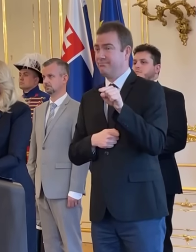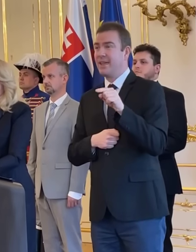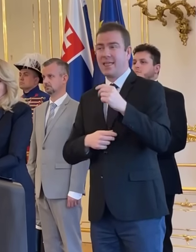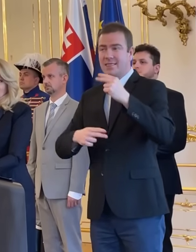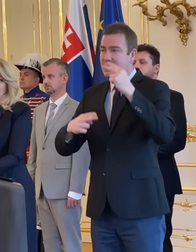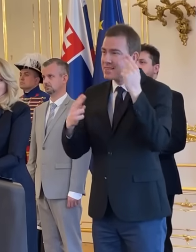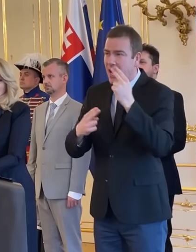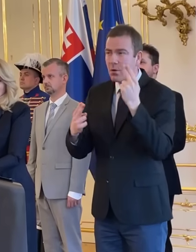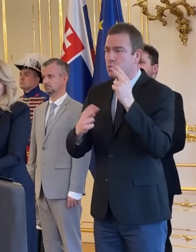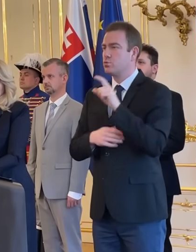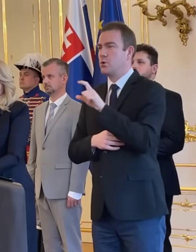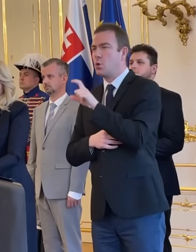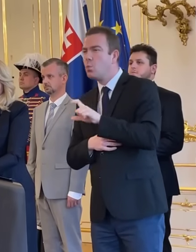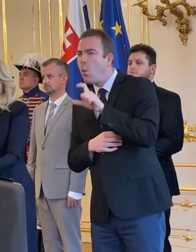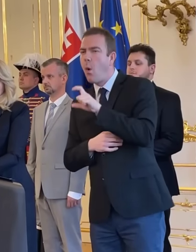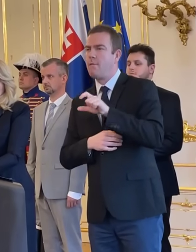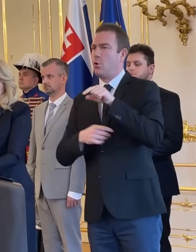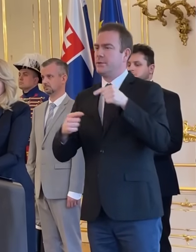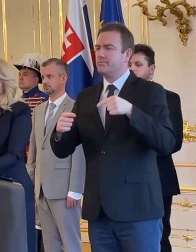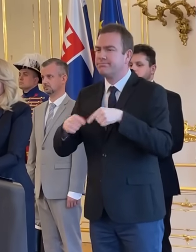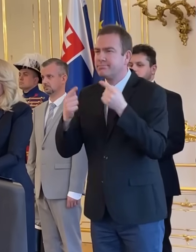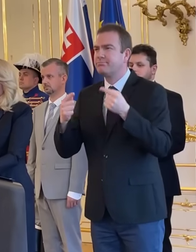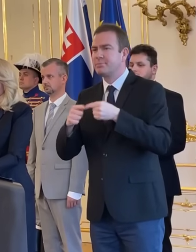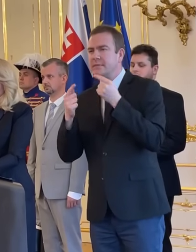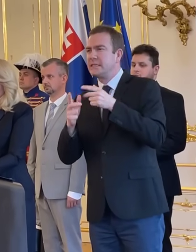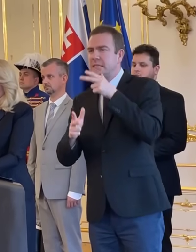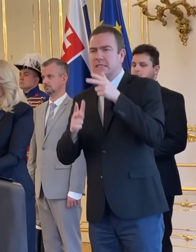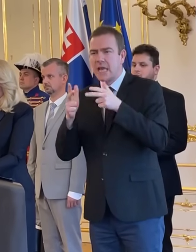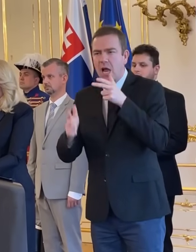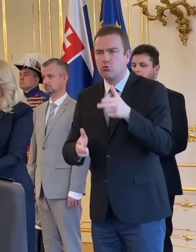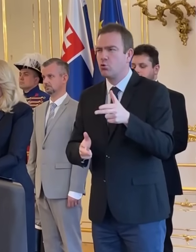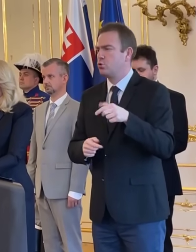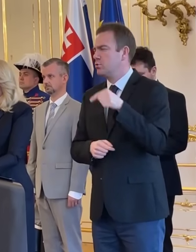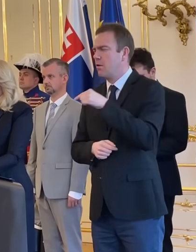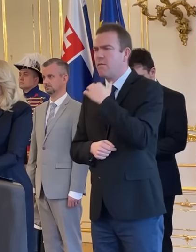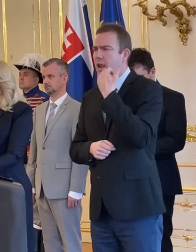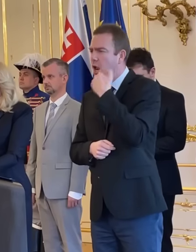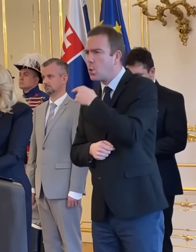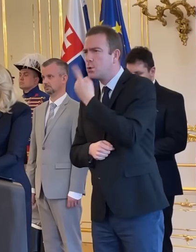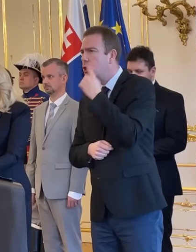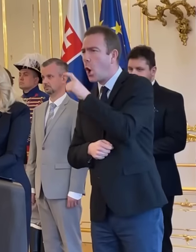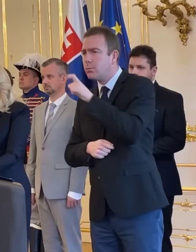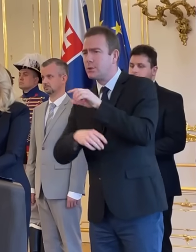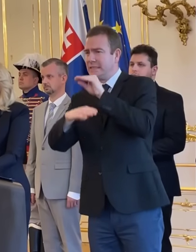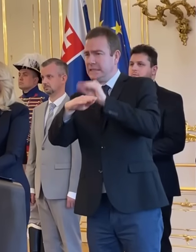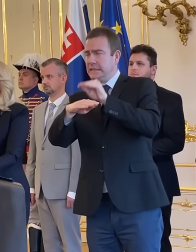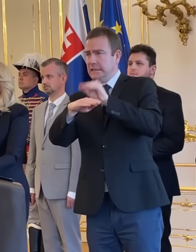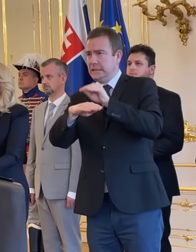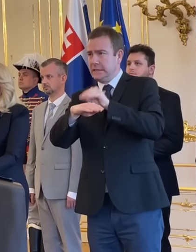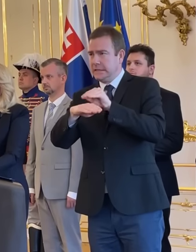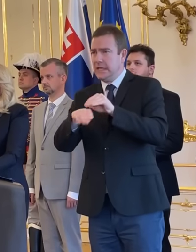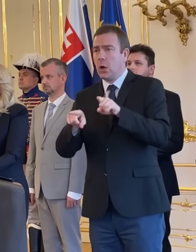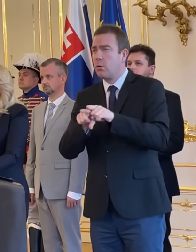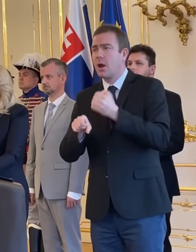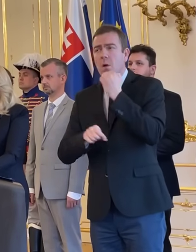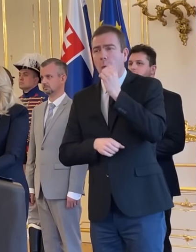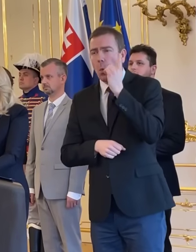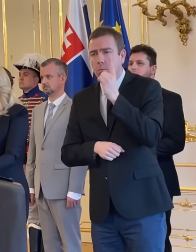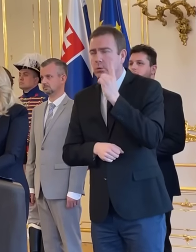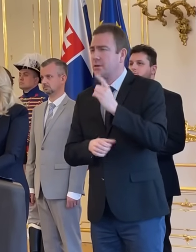zrozumiteľné dôvody a námietky voči novele, ktoré zaznievajú od domácich aktérov, tak upozornenia a kritické